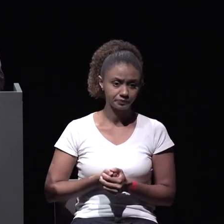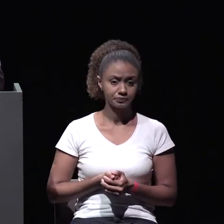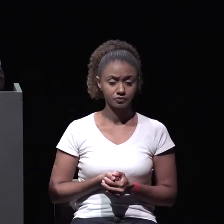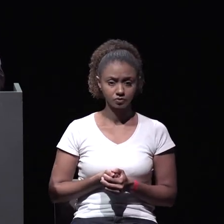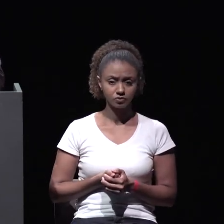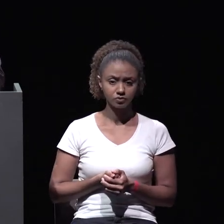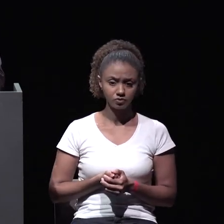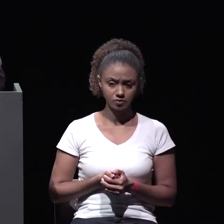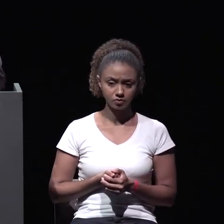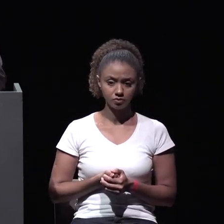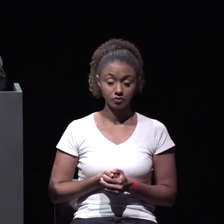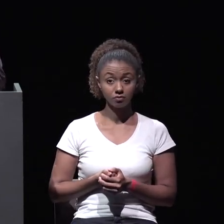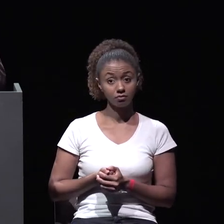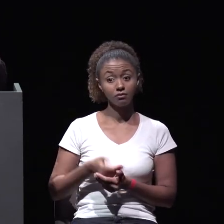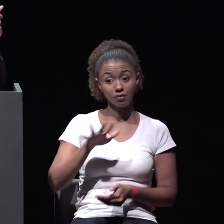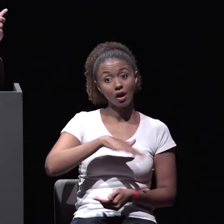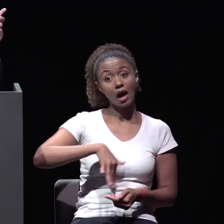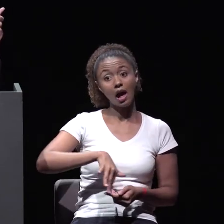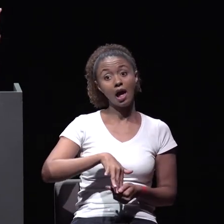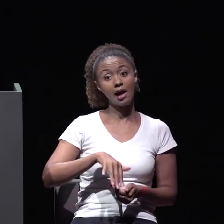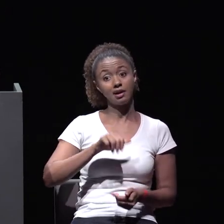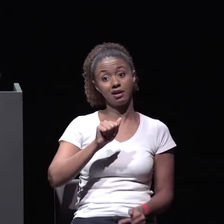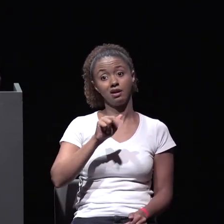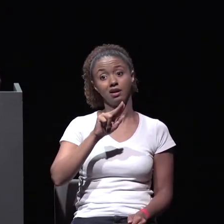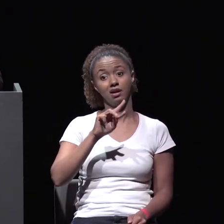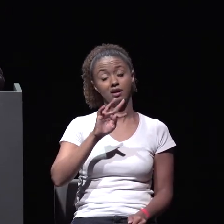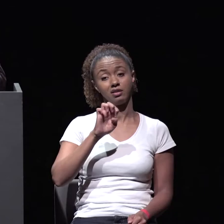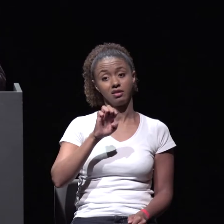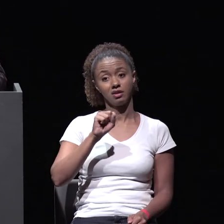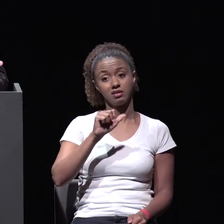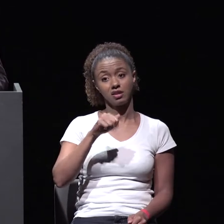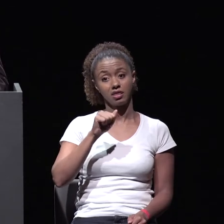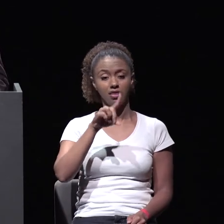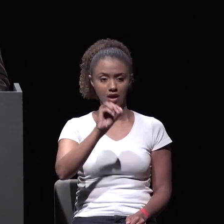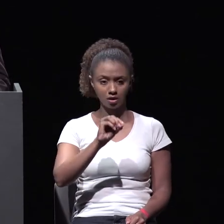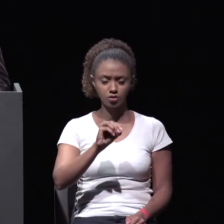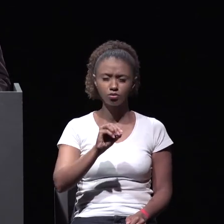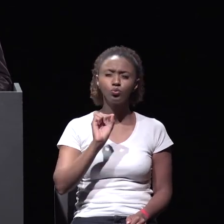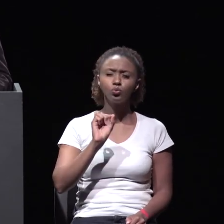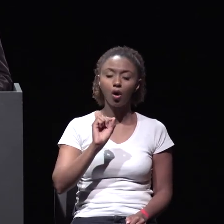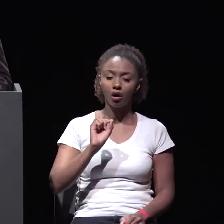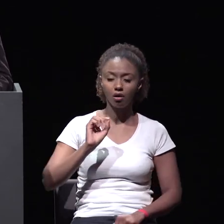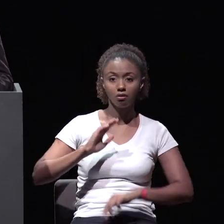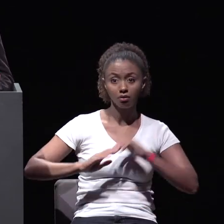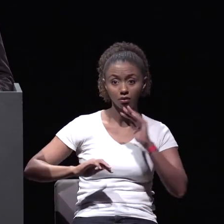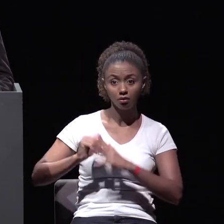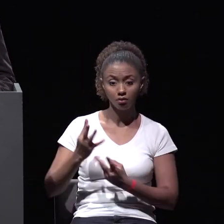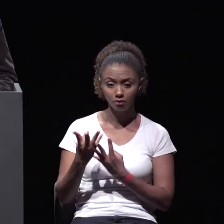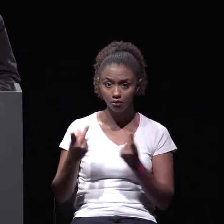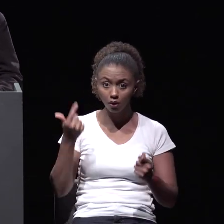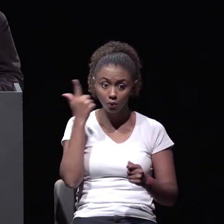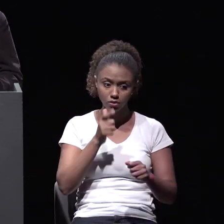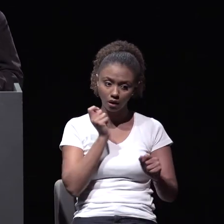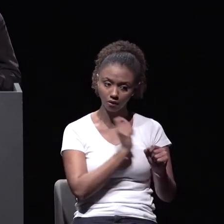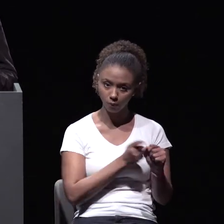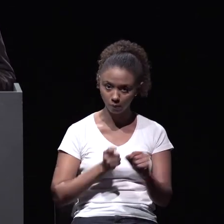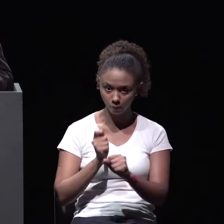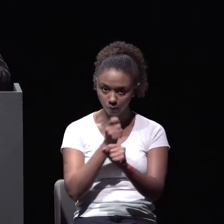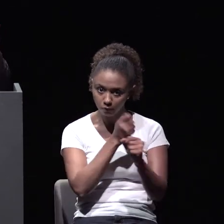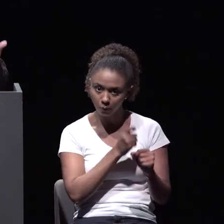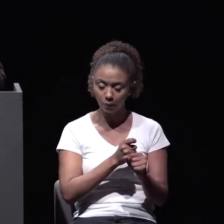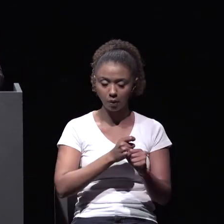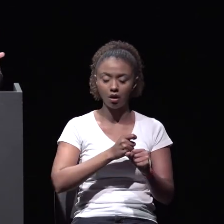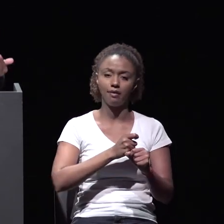é a de artesanato em particular os da nato digo a mão de obra qualificada natalia escultura né e